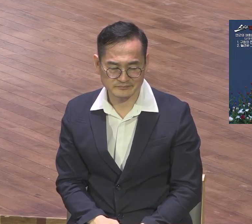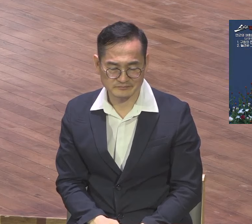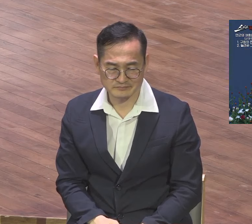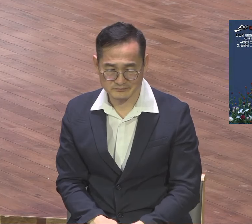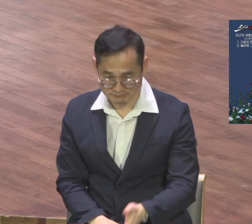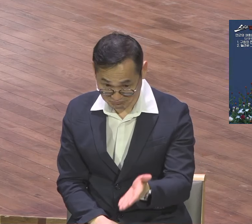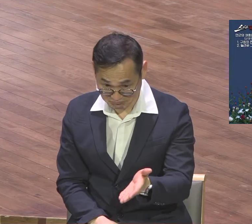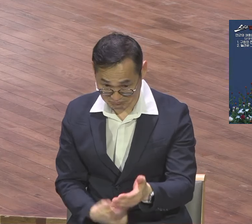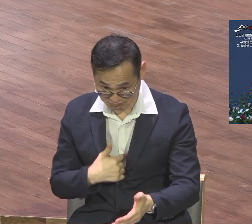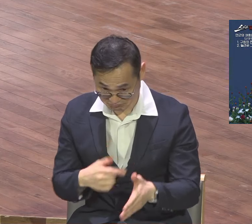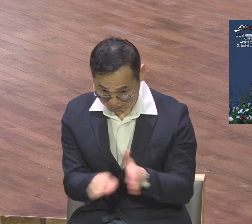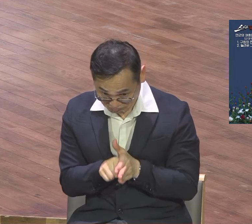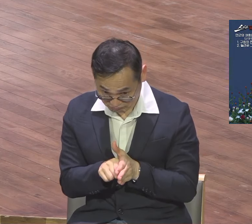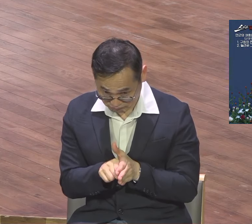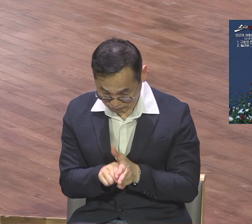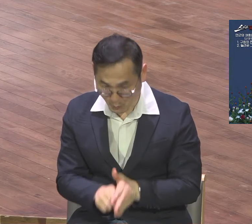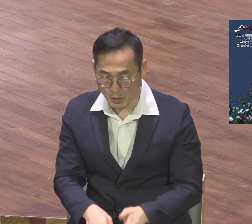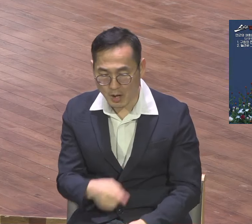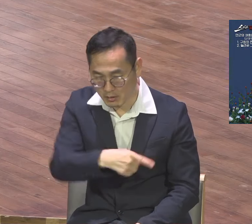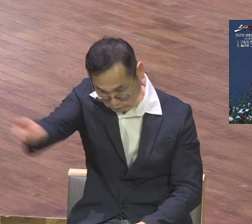해봐.